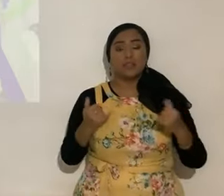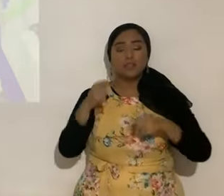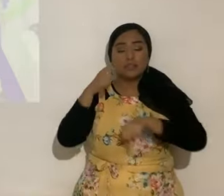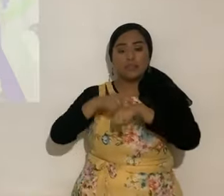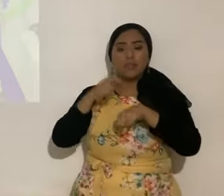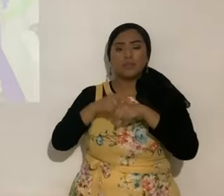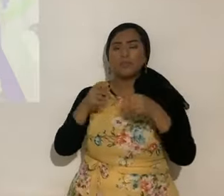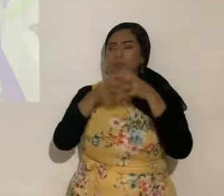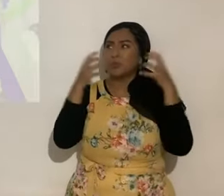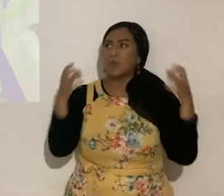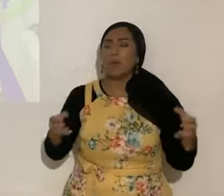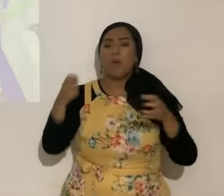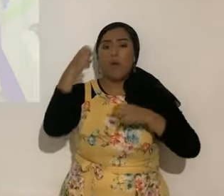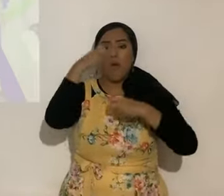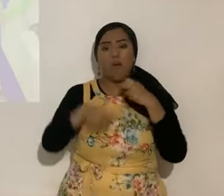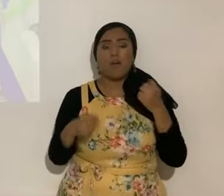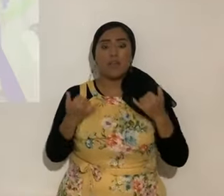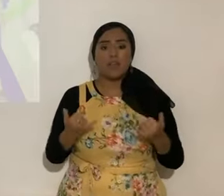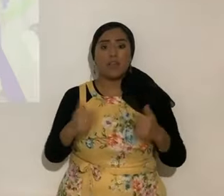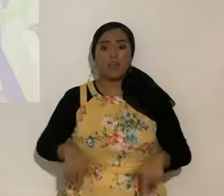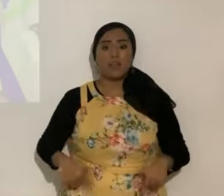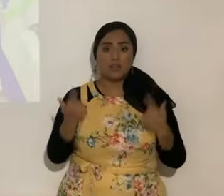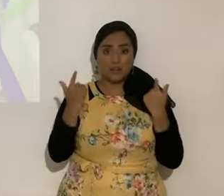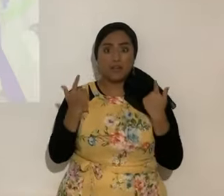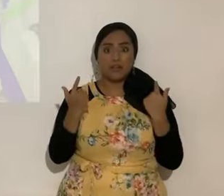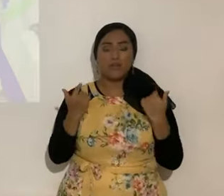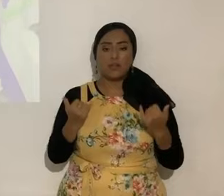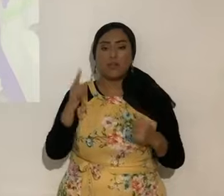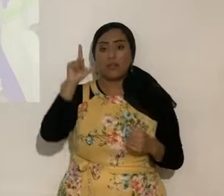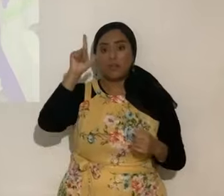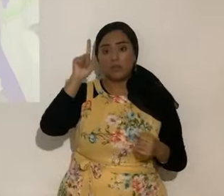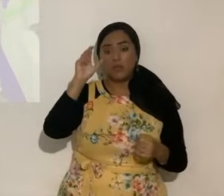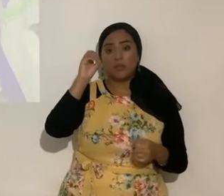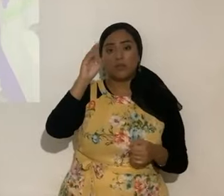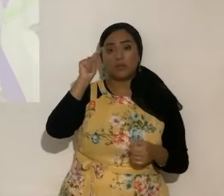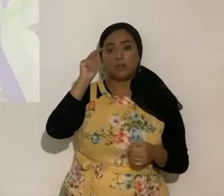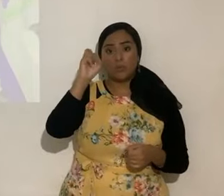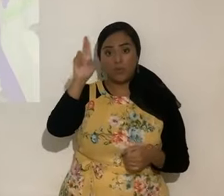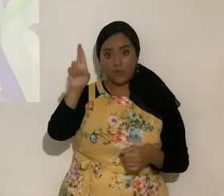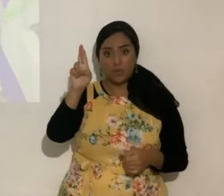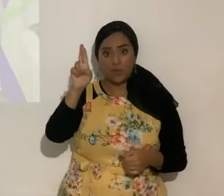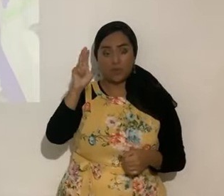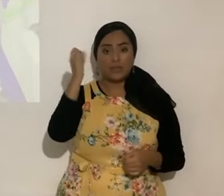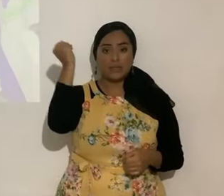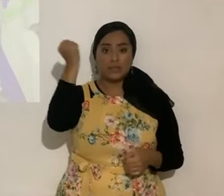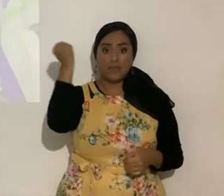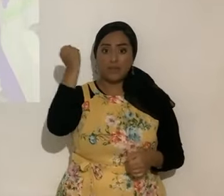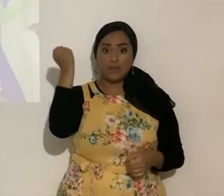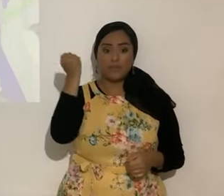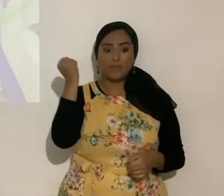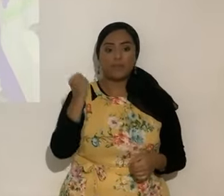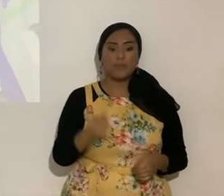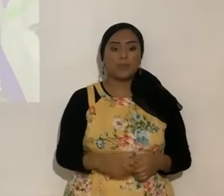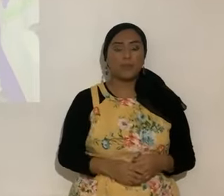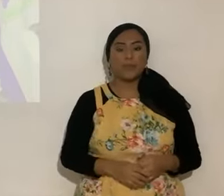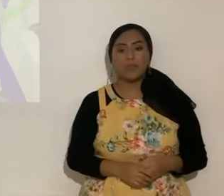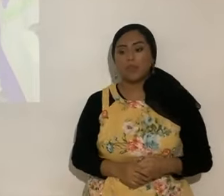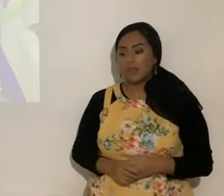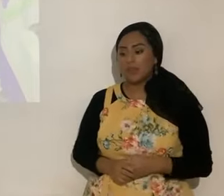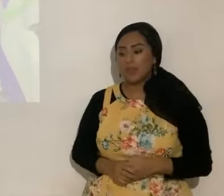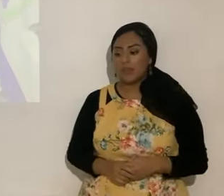hermanos, tan difíciles que estamos viviendo, por eso dije a Biblia que estamos viviendo 21 de octubre, sábado, en Shabbat, del